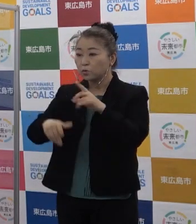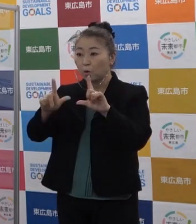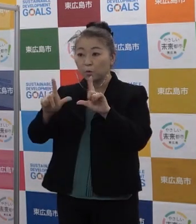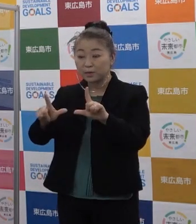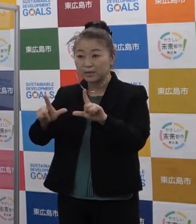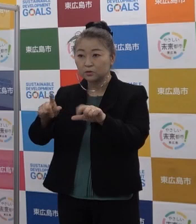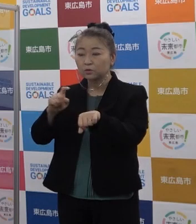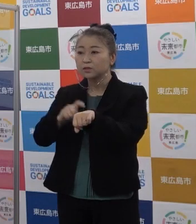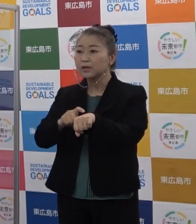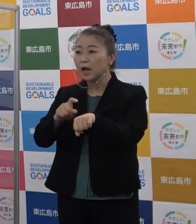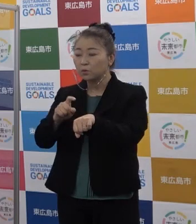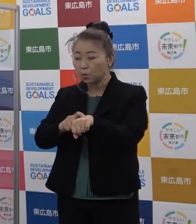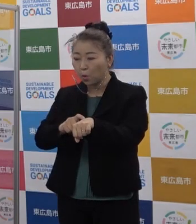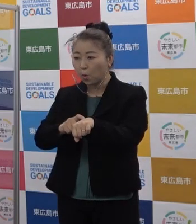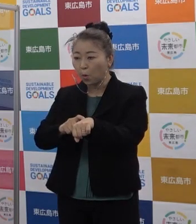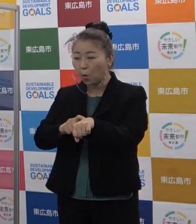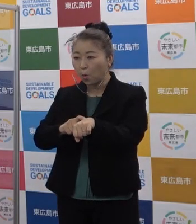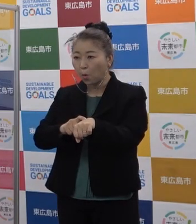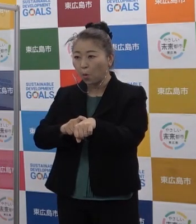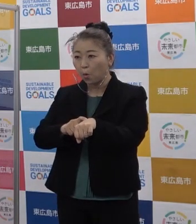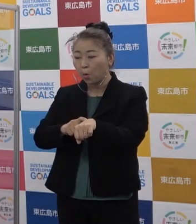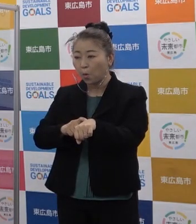を、